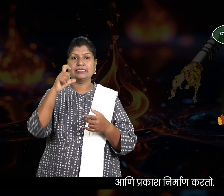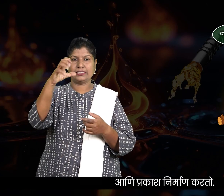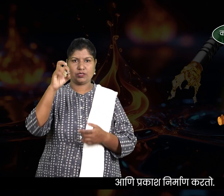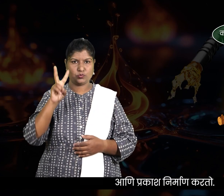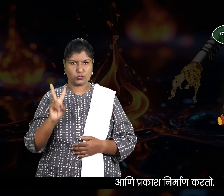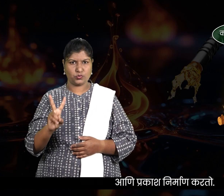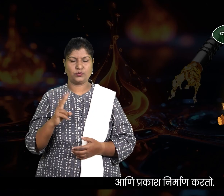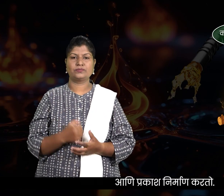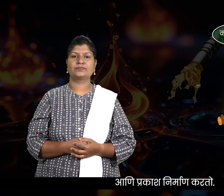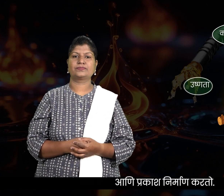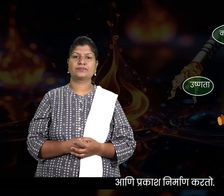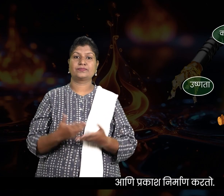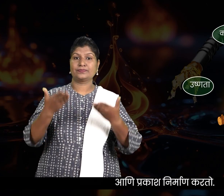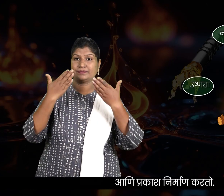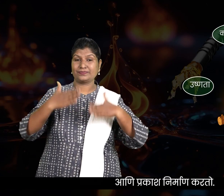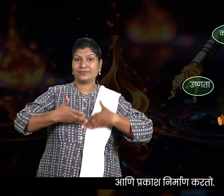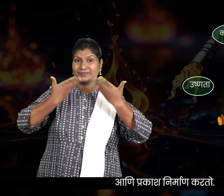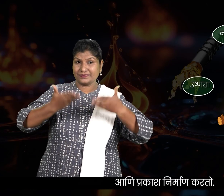आणि प्रकाश निर्माण करतो.